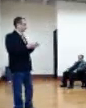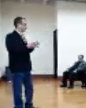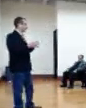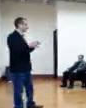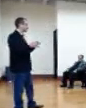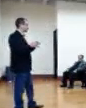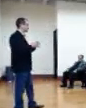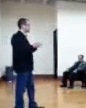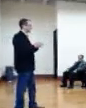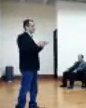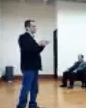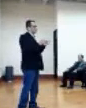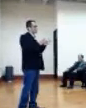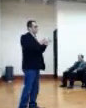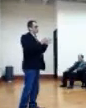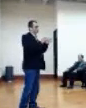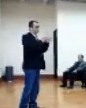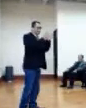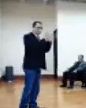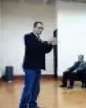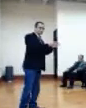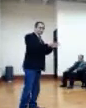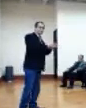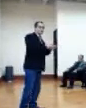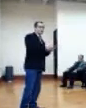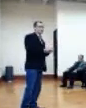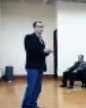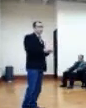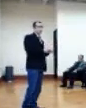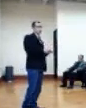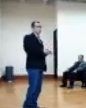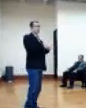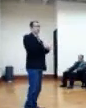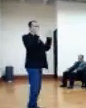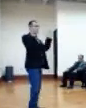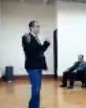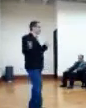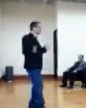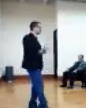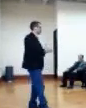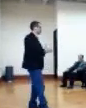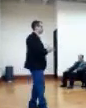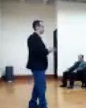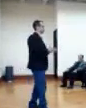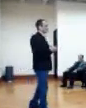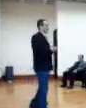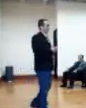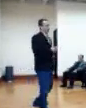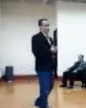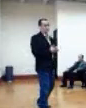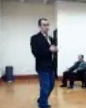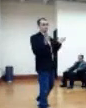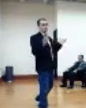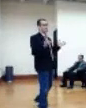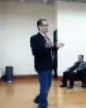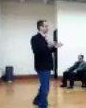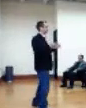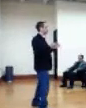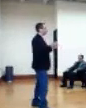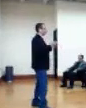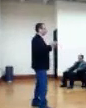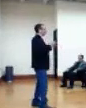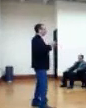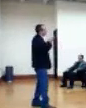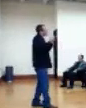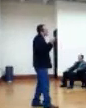consideras esta propuesta de lenguaje técnico como la panacea para resolver todos los problemas que nos